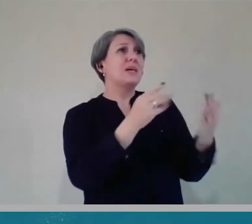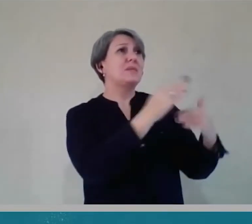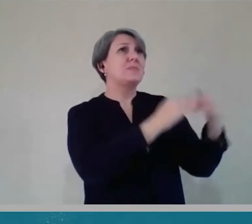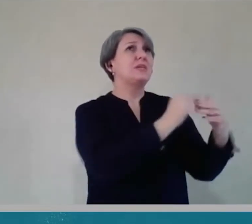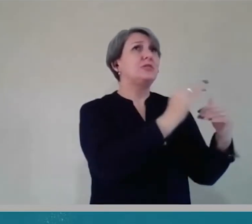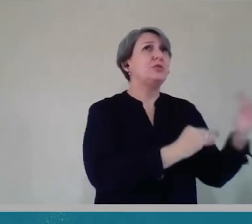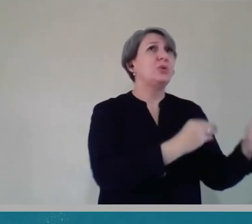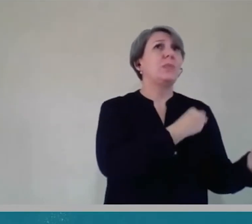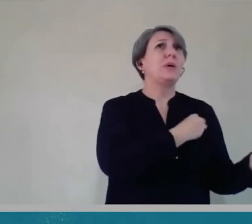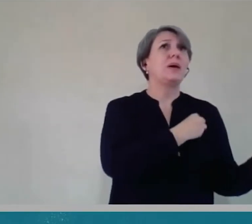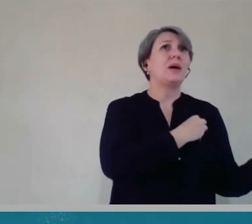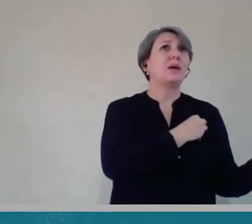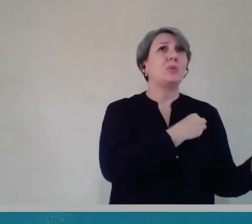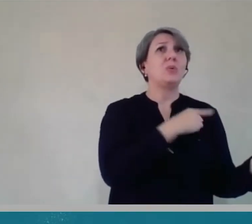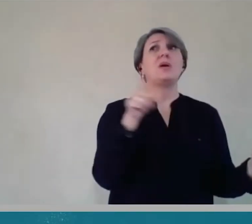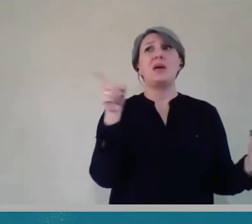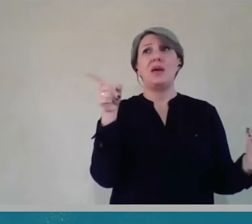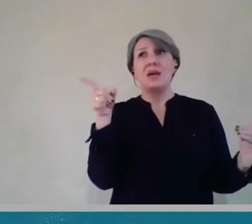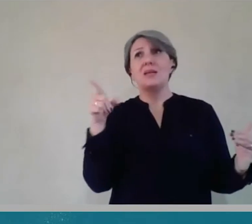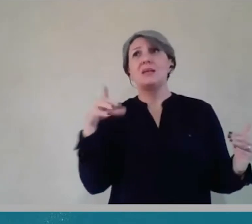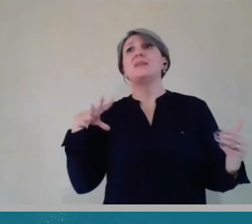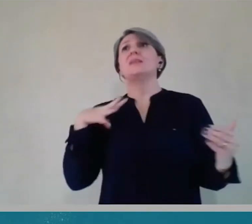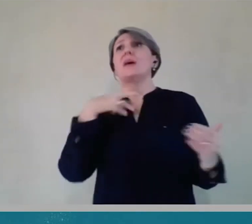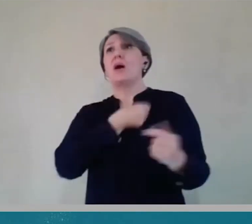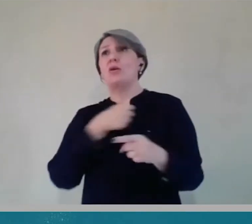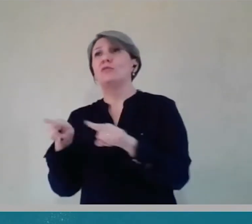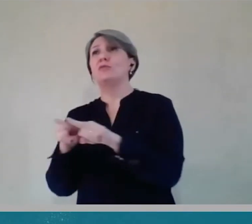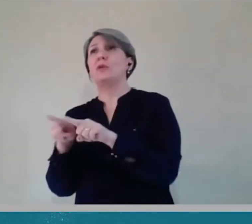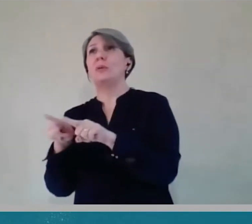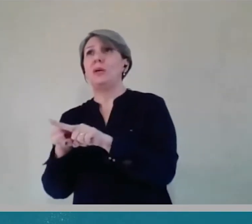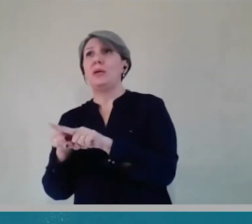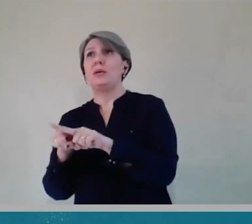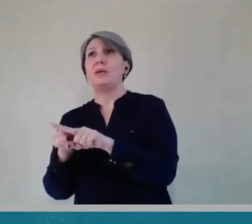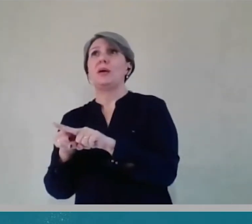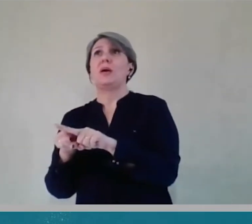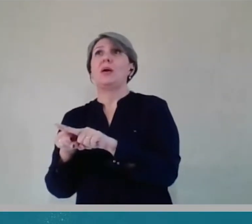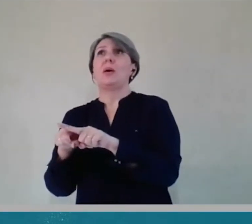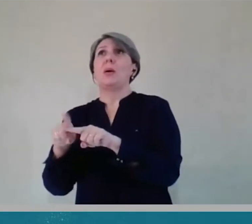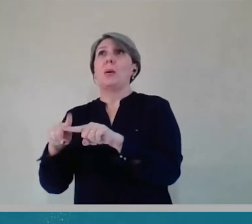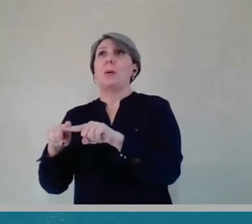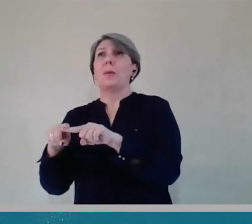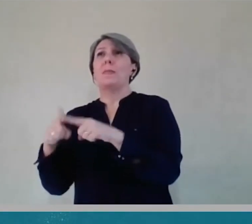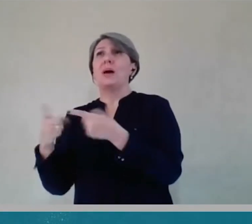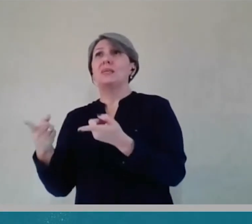recompensa. A diferença é o galardão. Aqui fala,